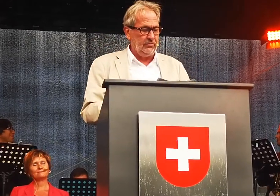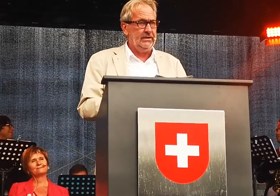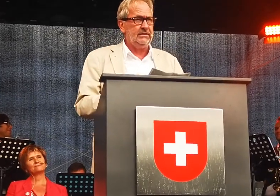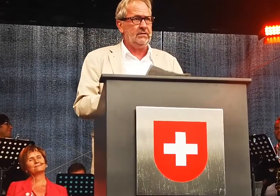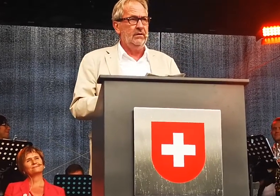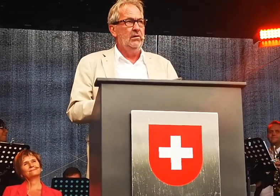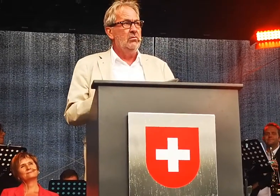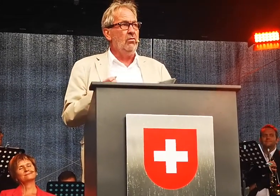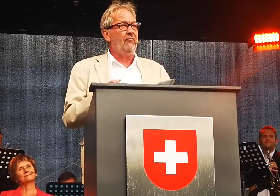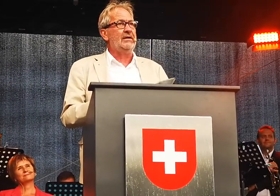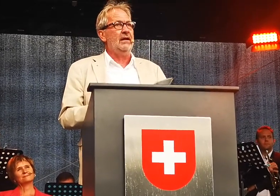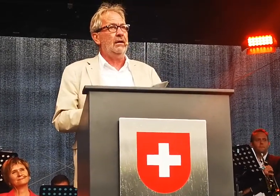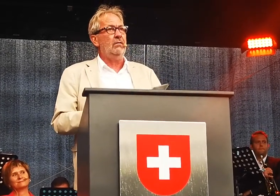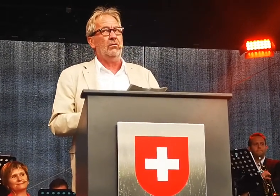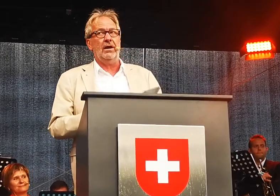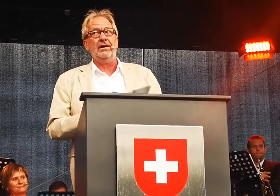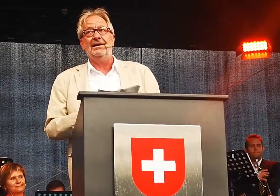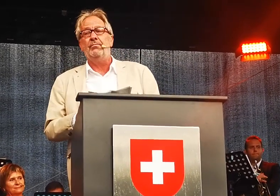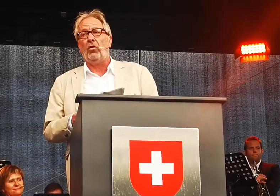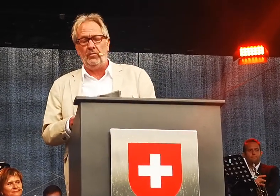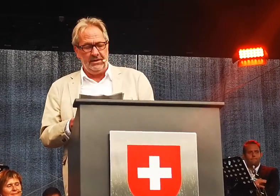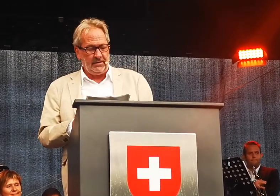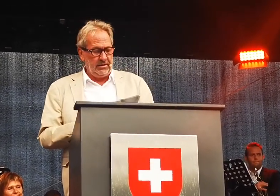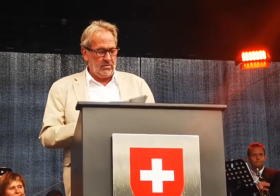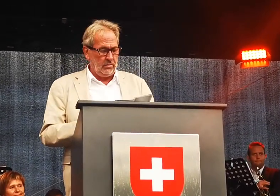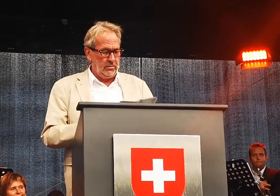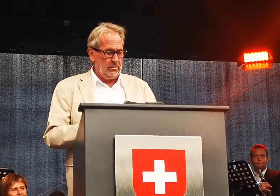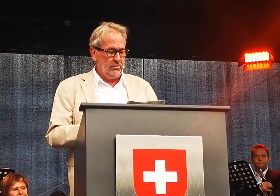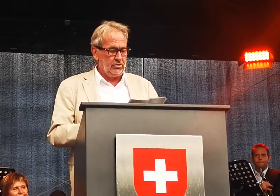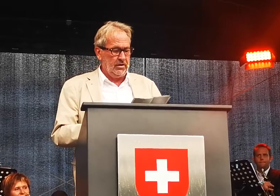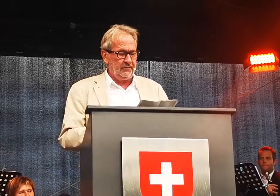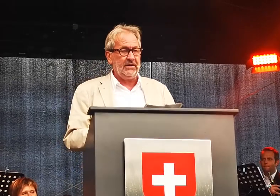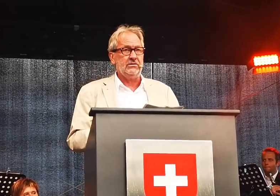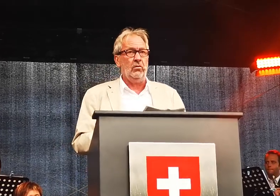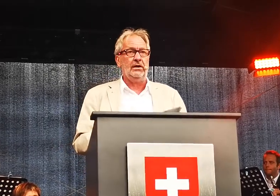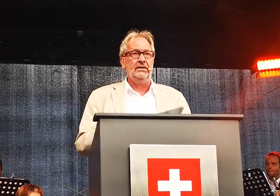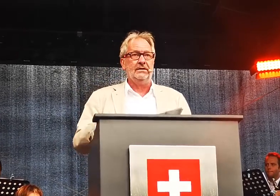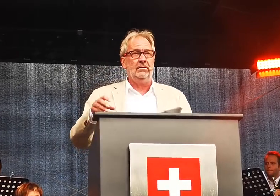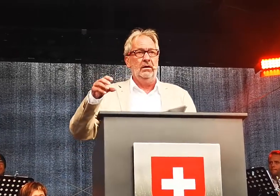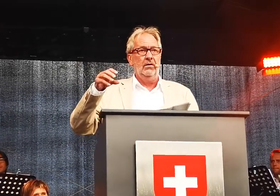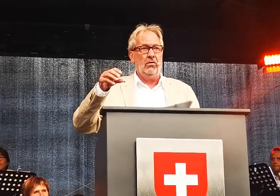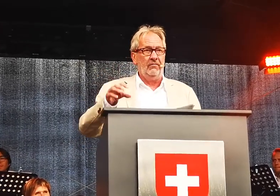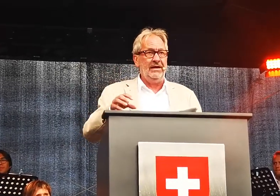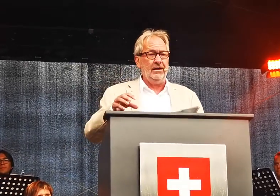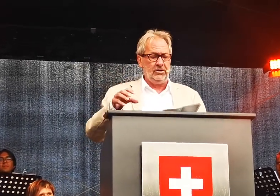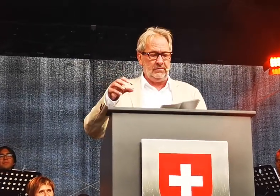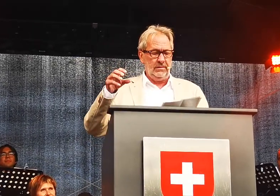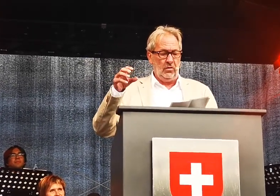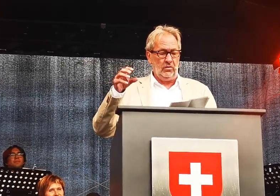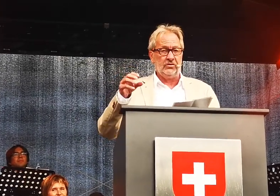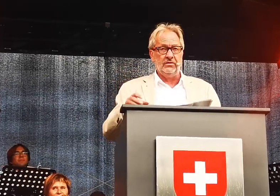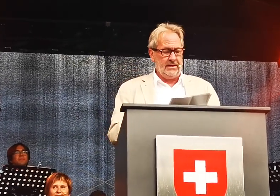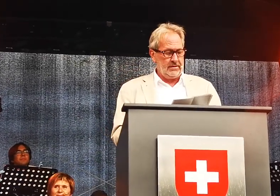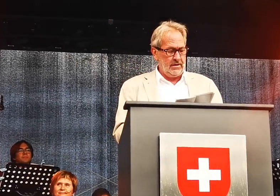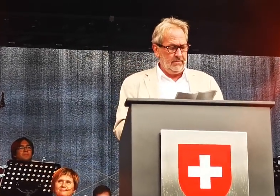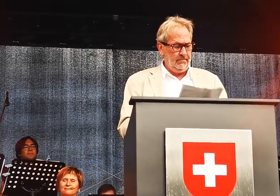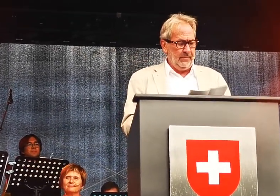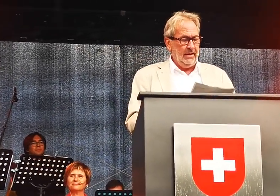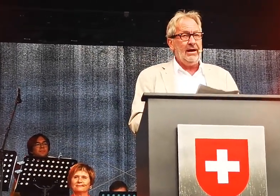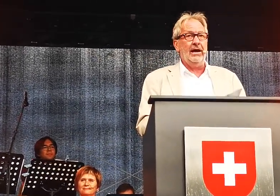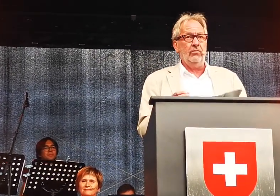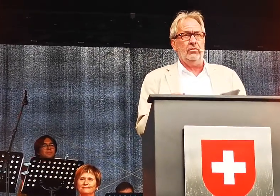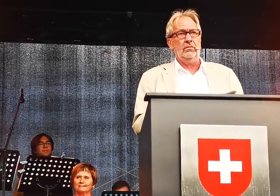1063 avant Jésus-Christ, où en fait là, on a les premiers habitants de Genève qui sont organisés en village, en